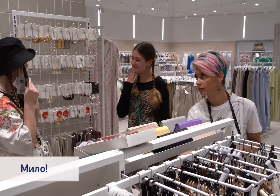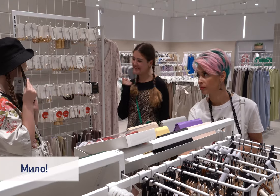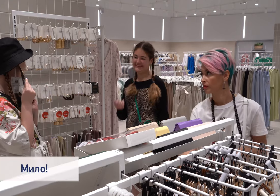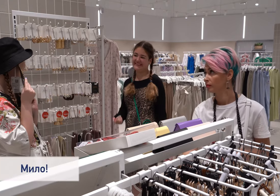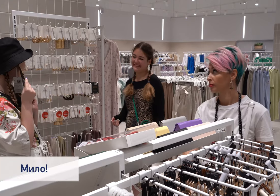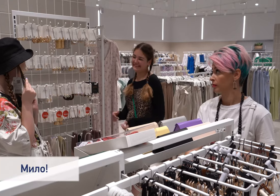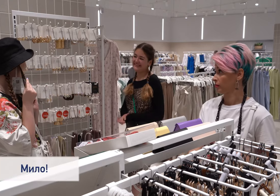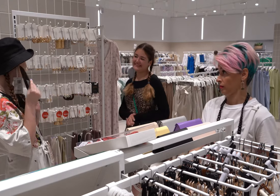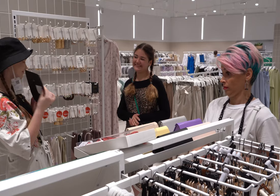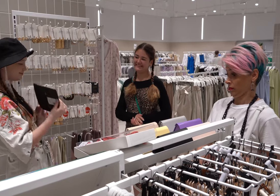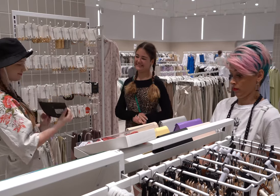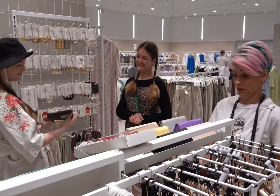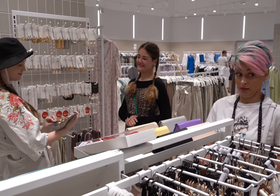Мило!